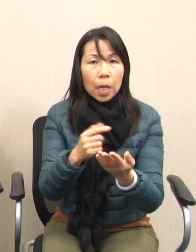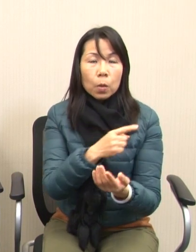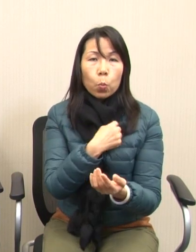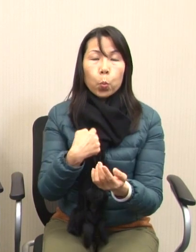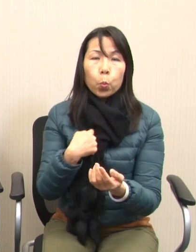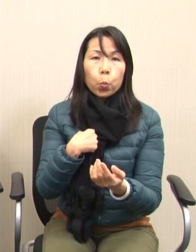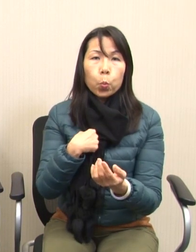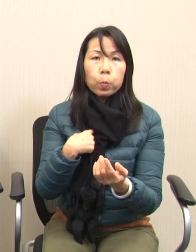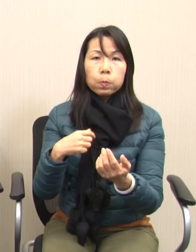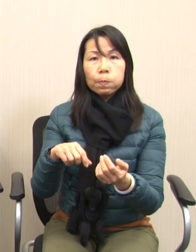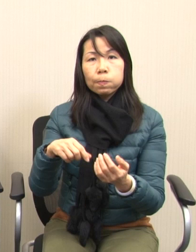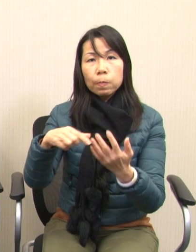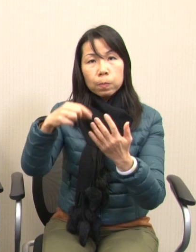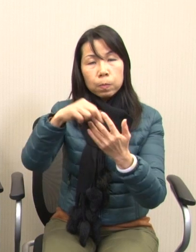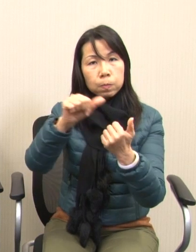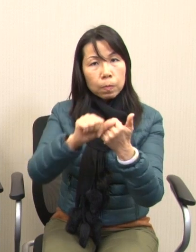你記住，